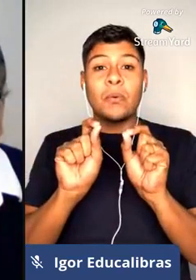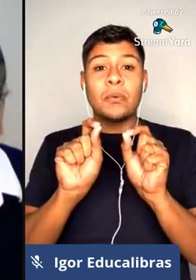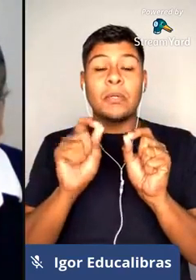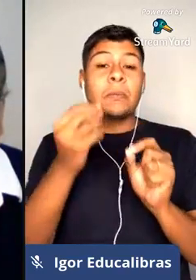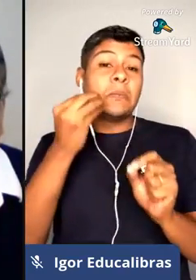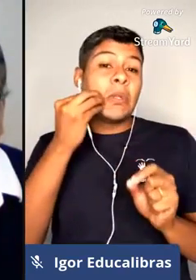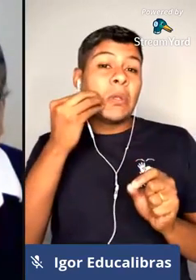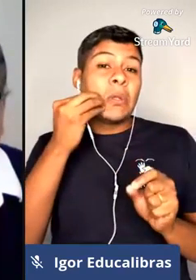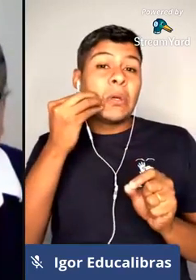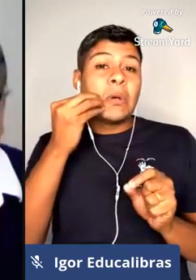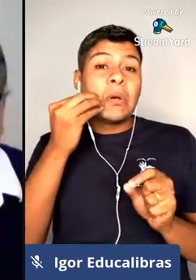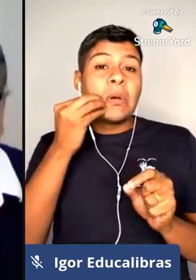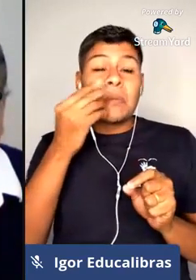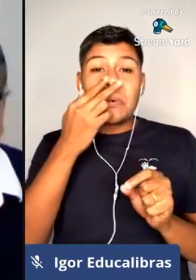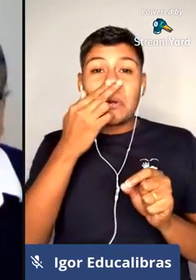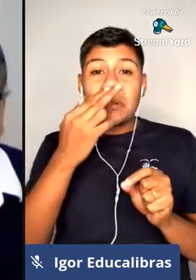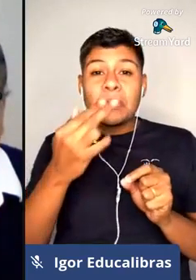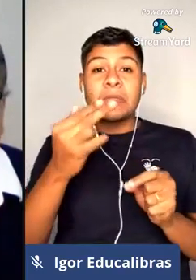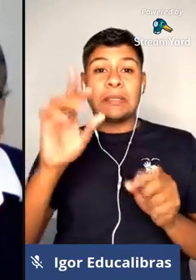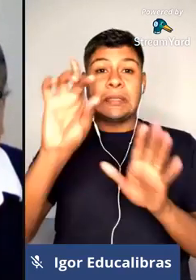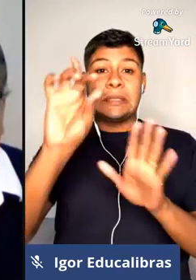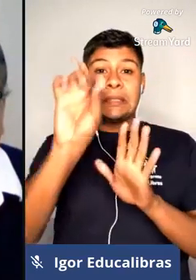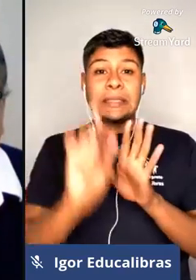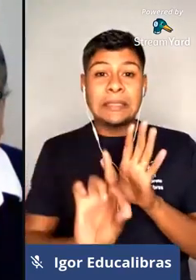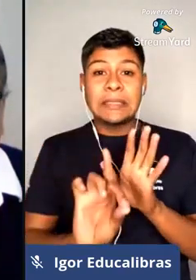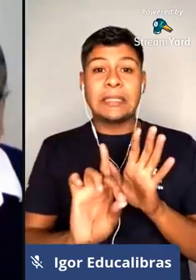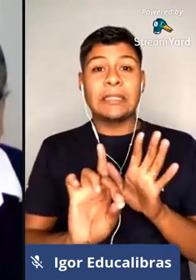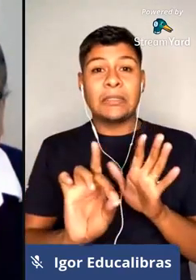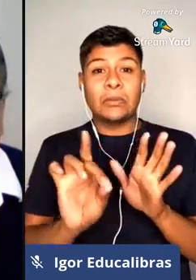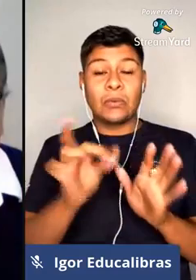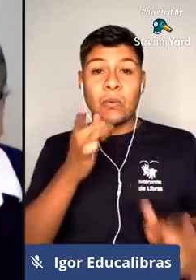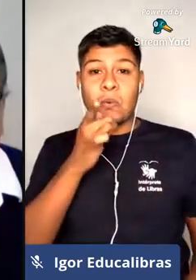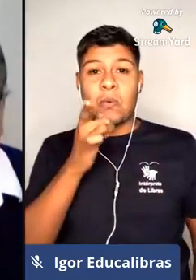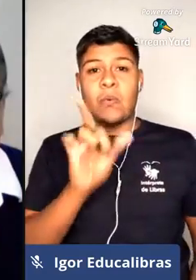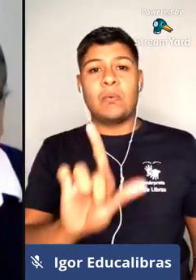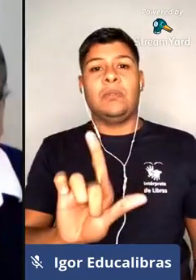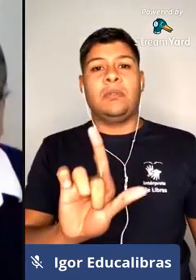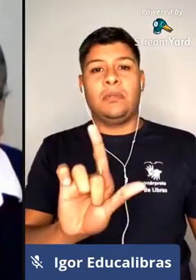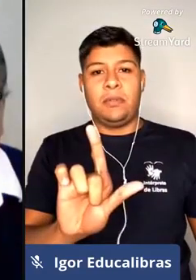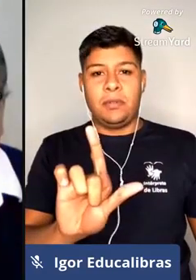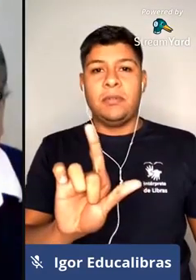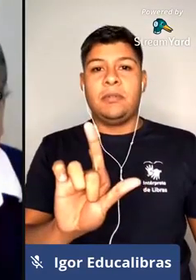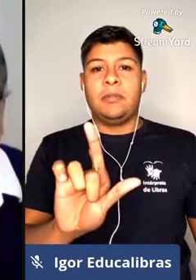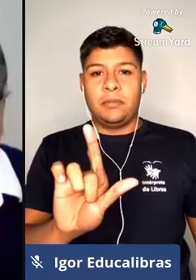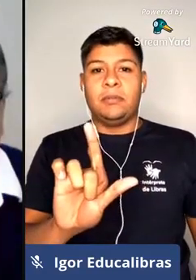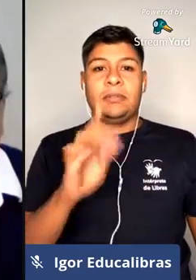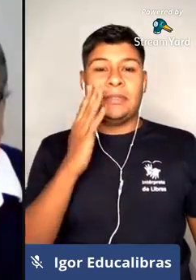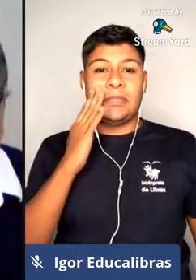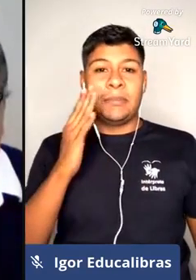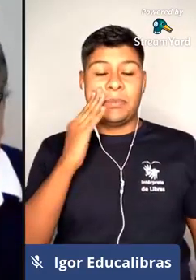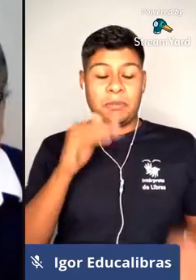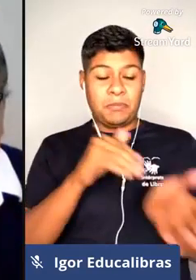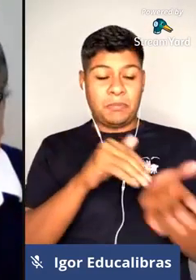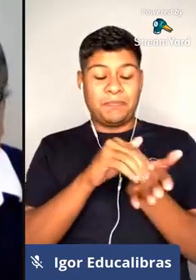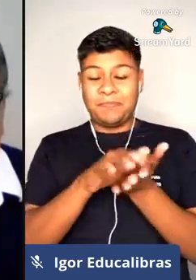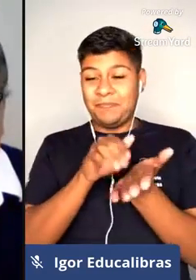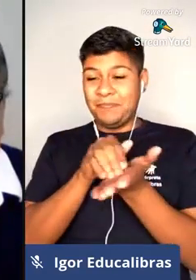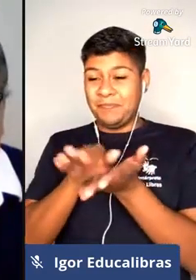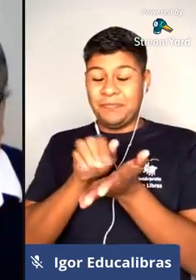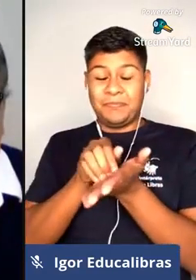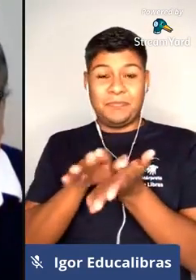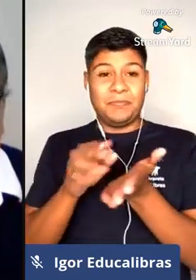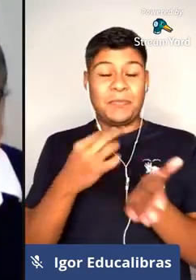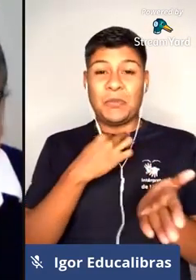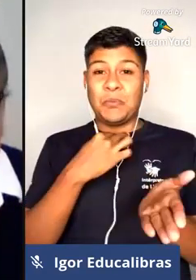tentam tomar direitos conquistados, né? Eliminar direitos conquistados.